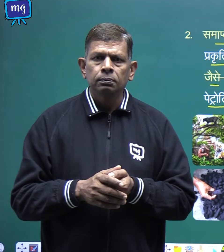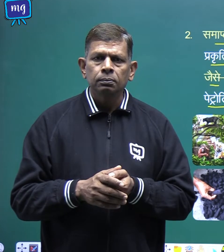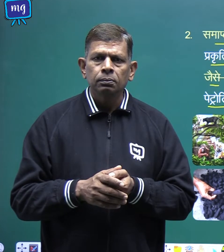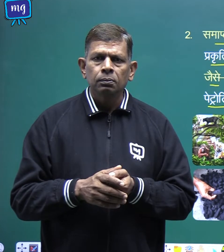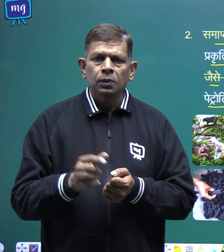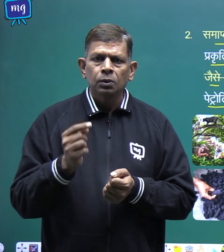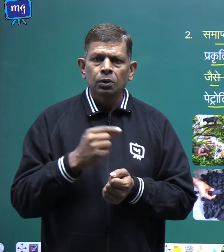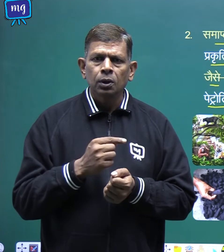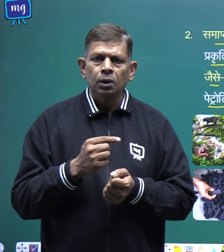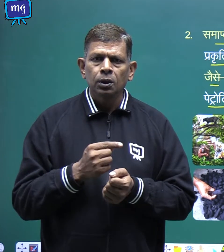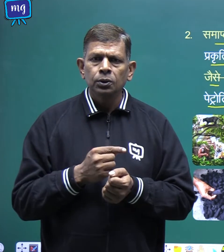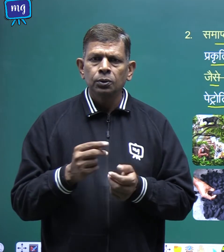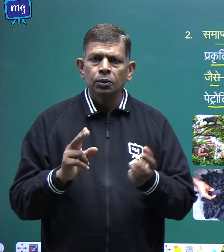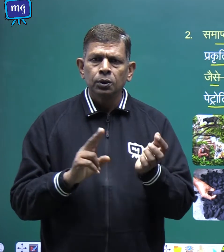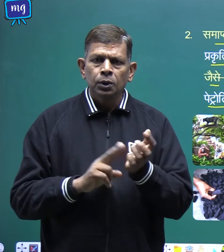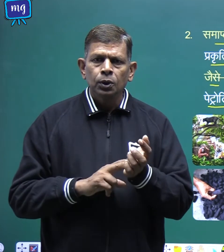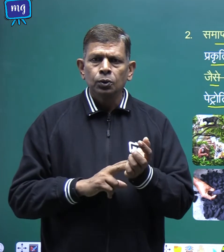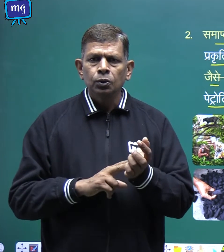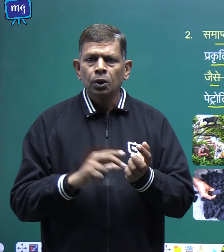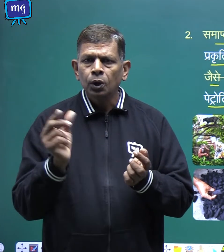बच्चों, ये प्राकृतिक संसाधन